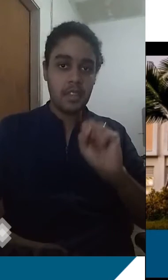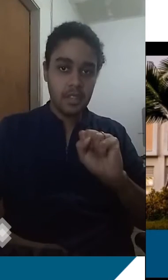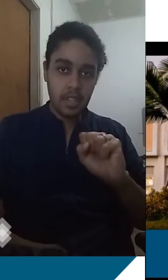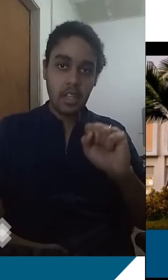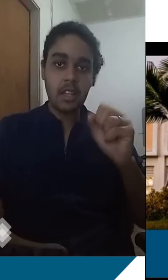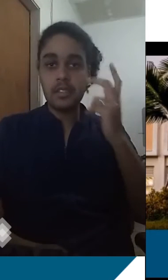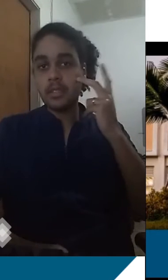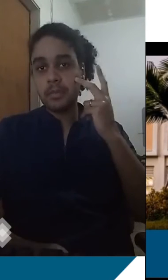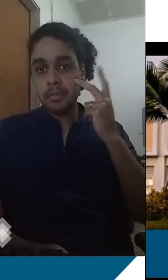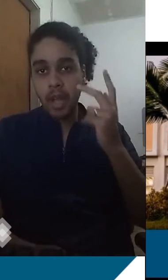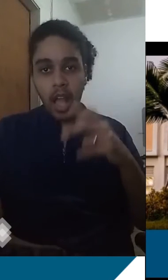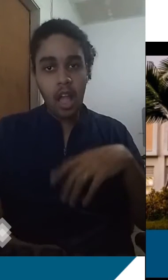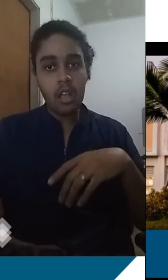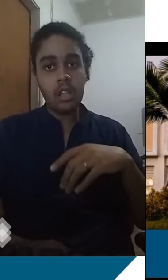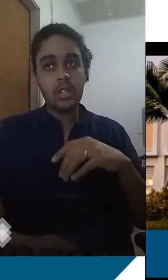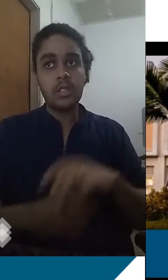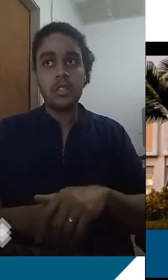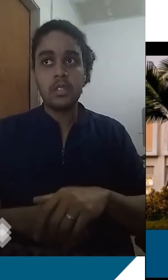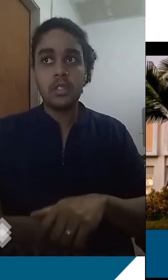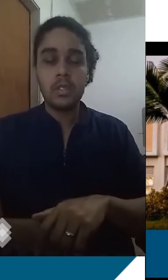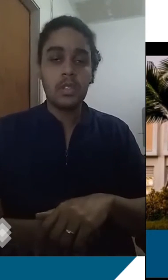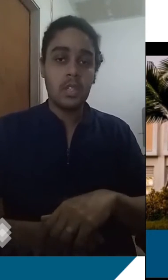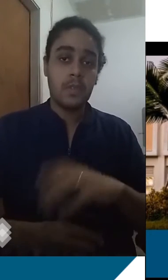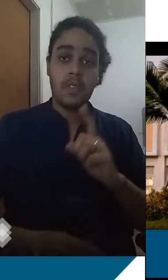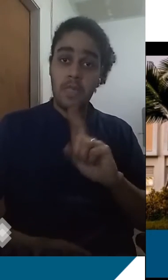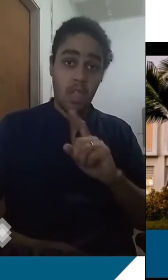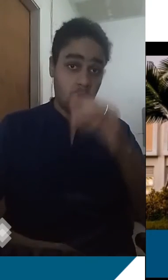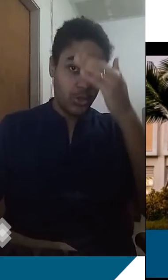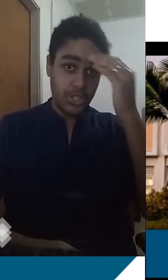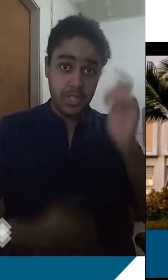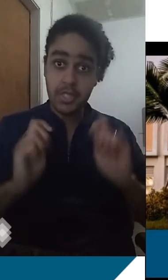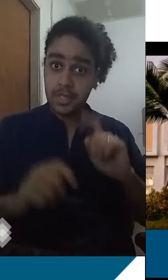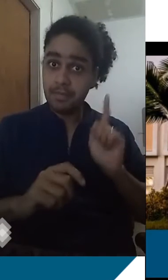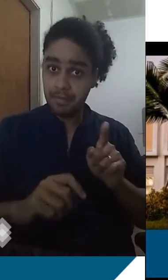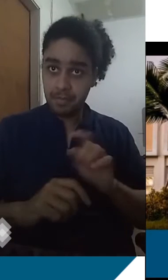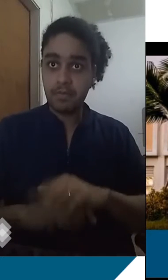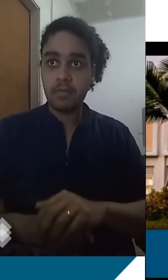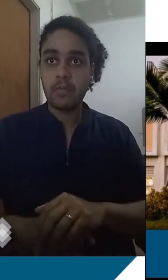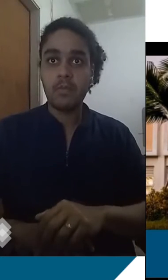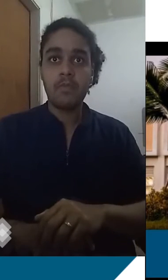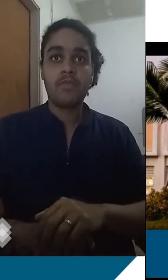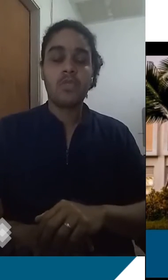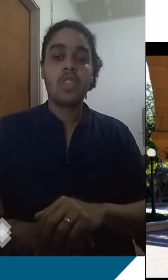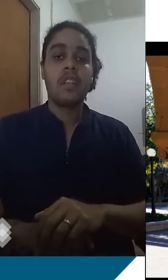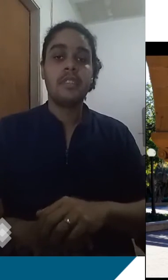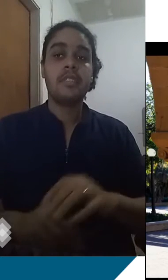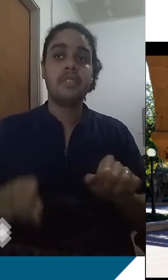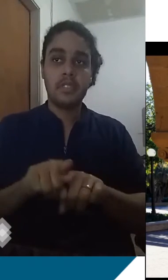Paulo, Espírito Santo, do que exatamente universidades aqui do Rio de Janeiro. Então não esqueçam dessa possibilidade.